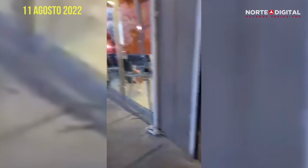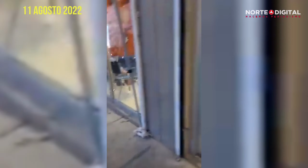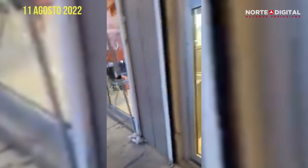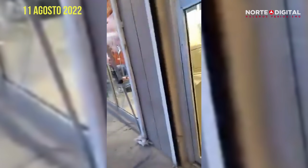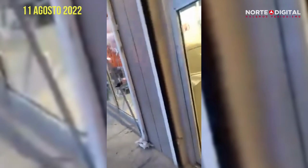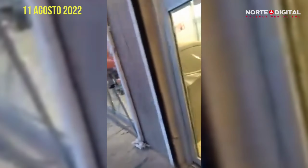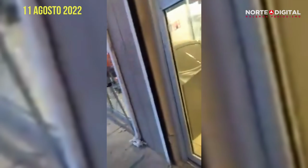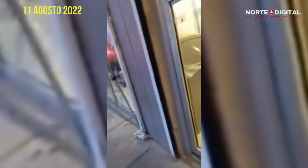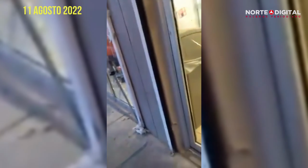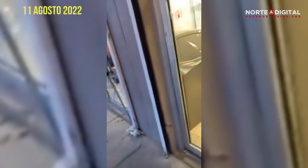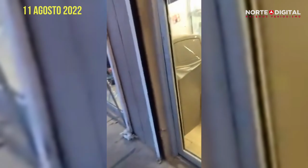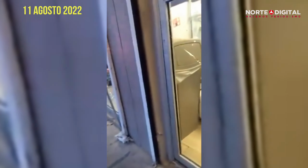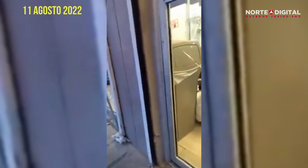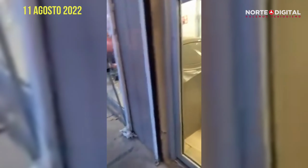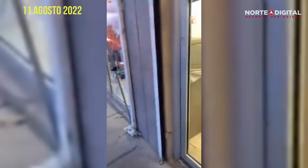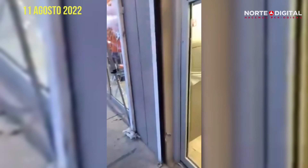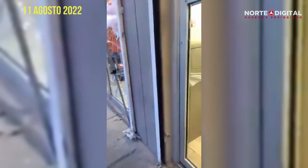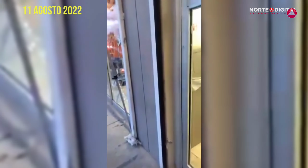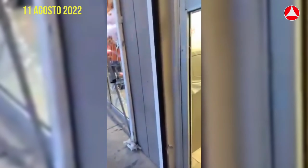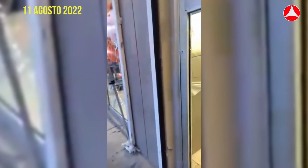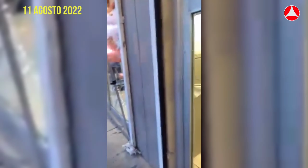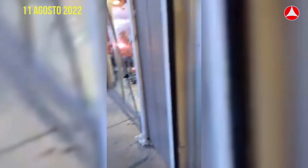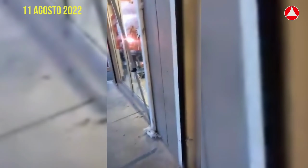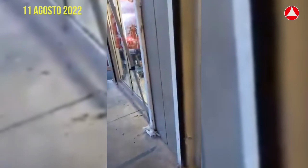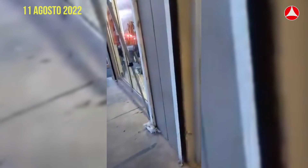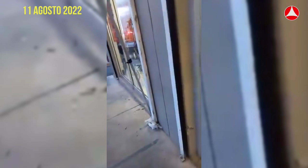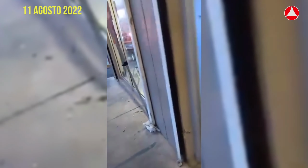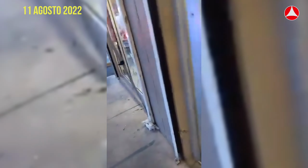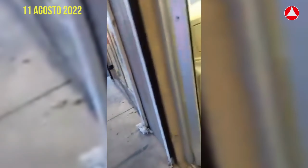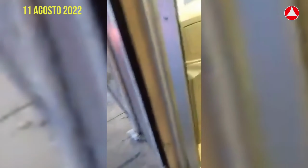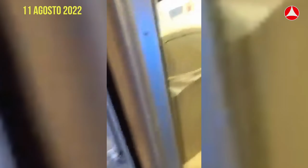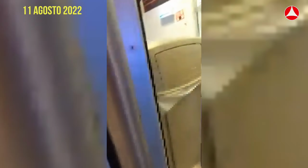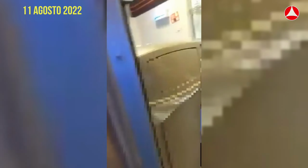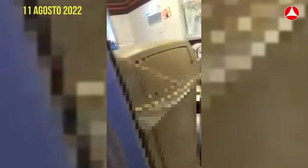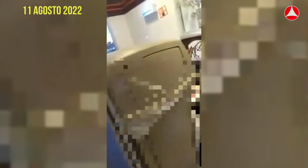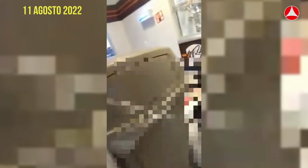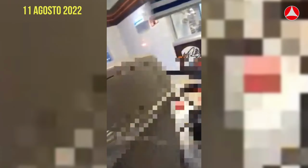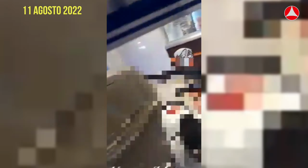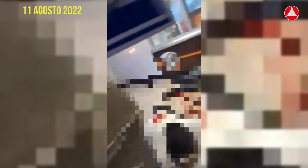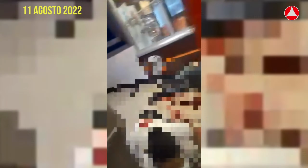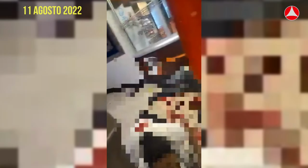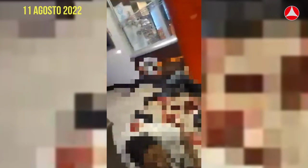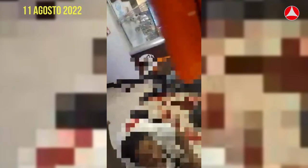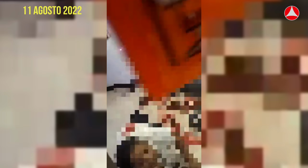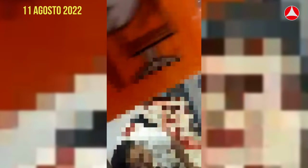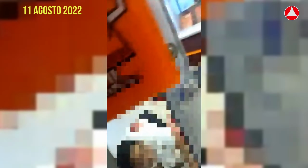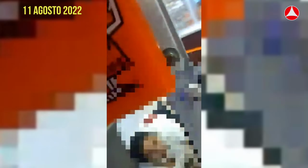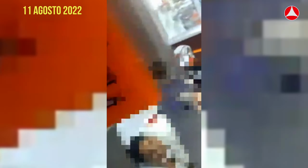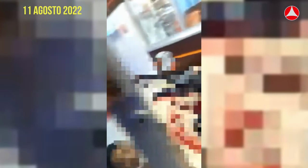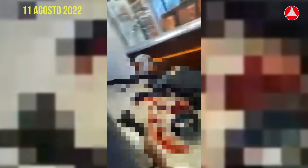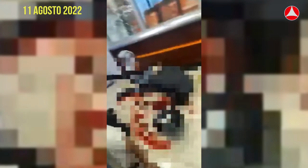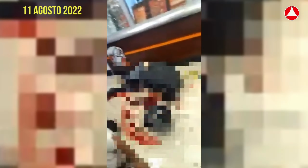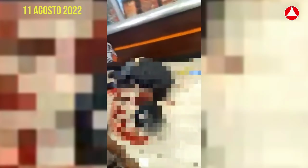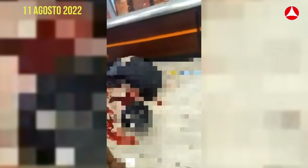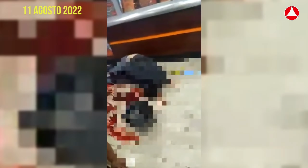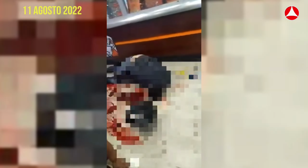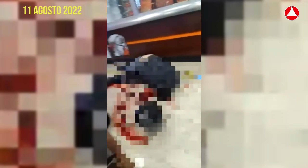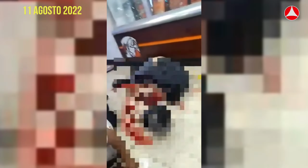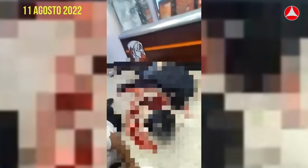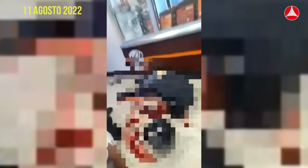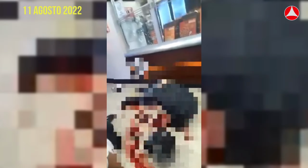Hay otro Romero allá dentro de Quiroquita, aguanta 56. Aguanten, ahí viene la ambulancia.